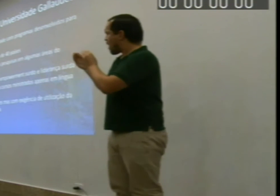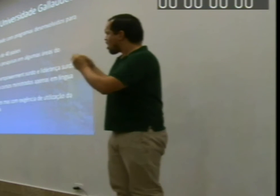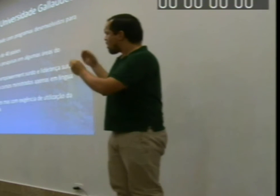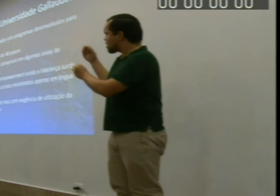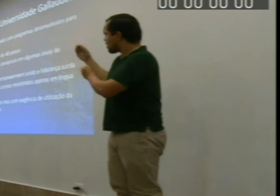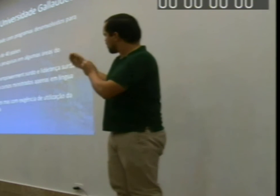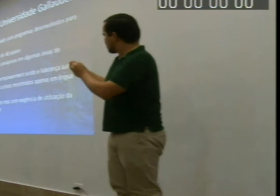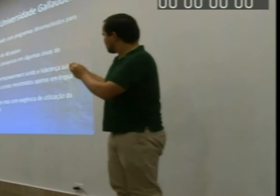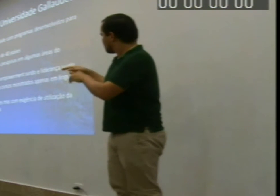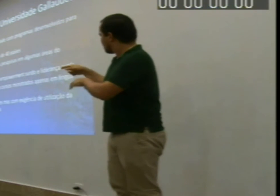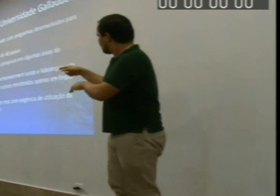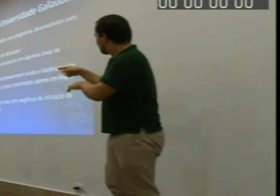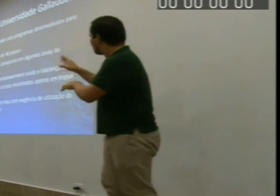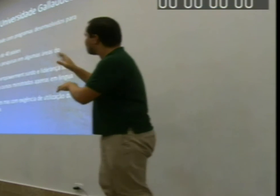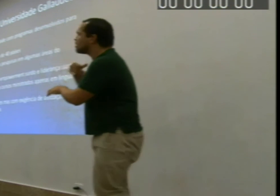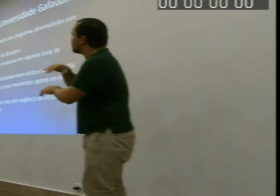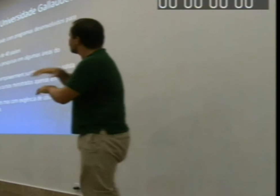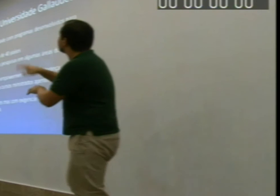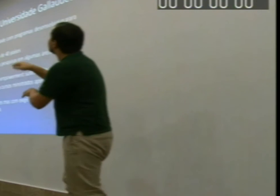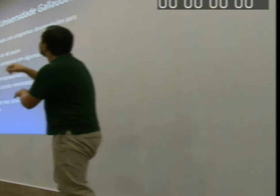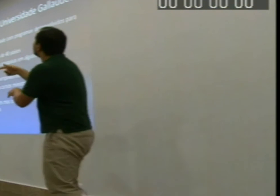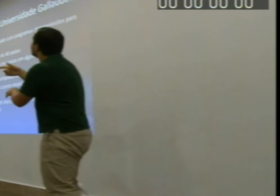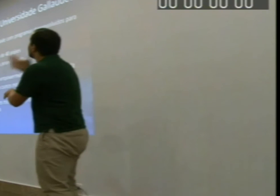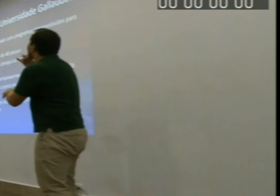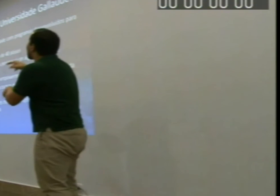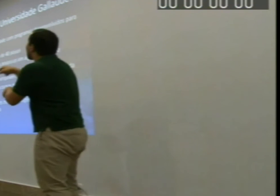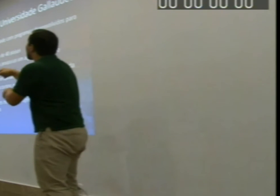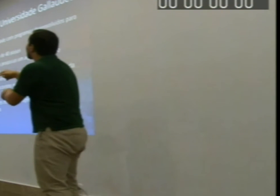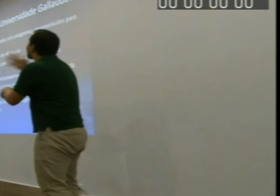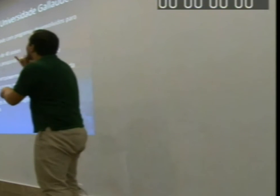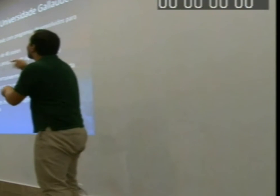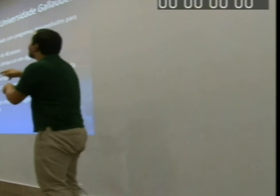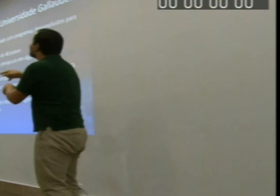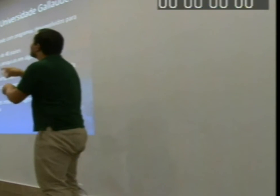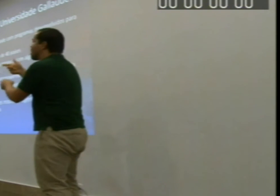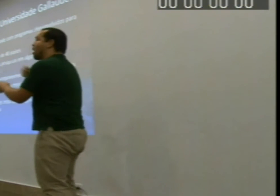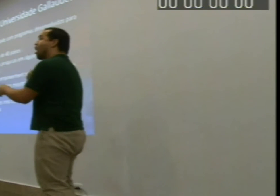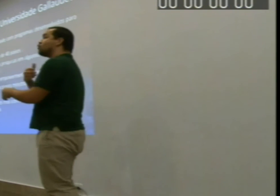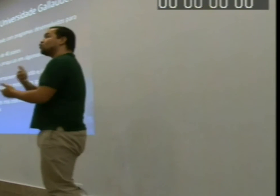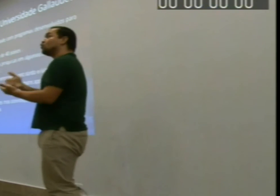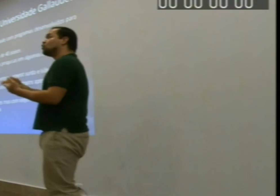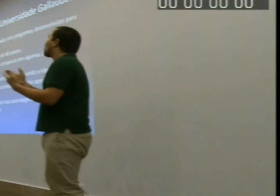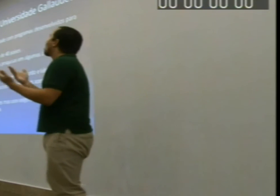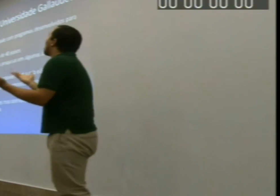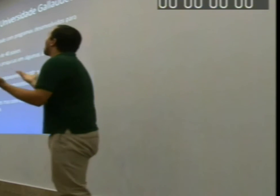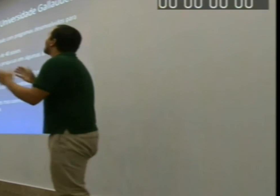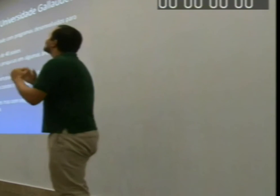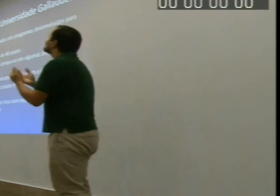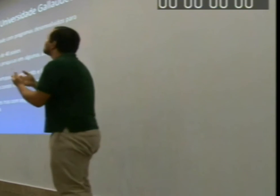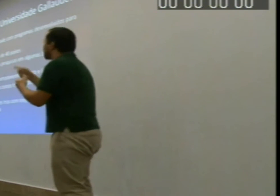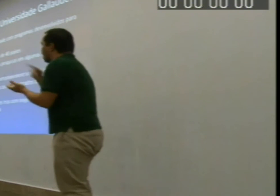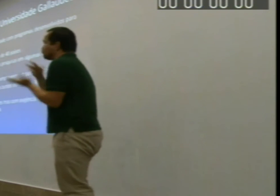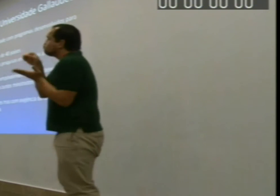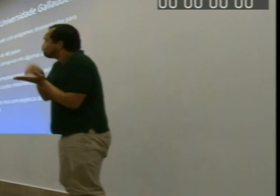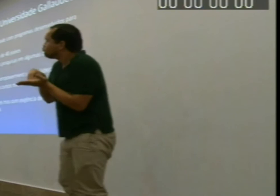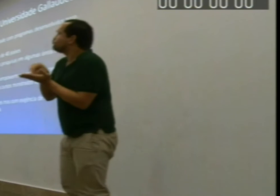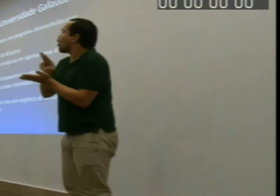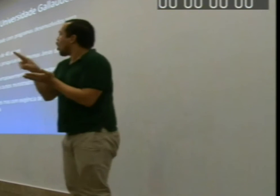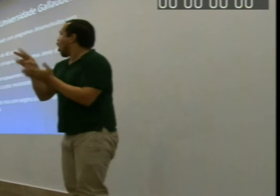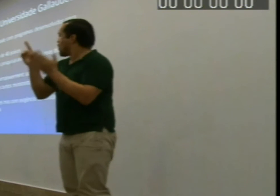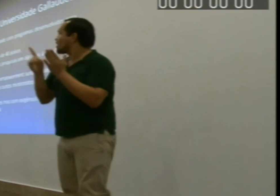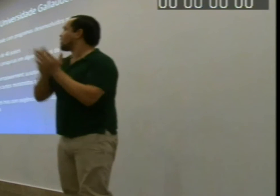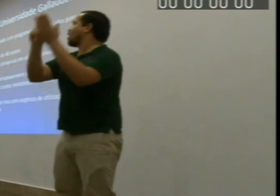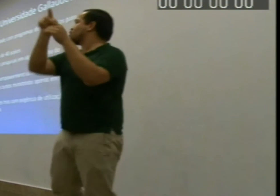a eles estão vendo eles conversando Ô pera aí você tá conversando E aí você tá falando Não qual que é o